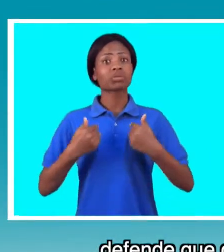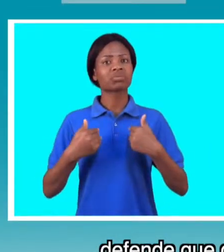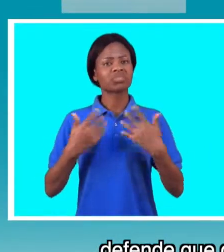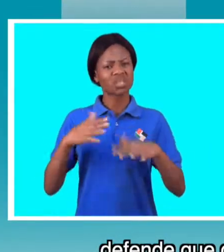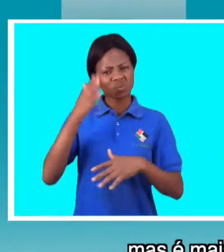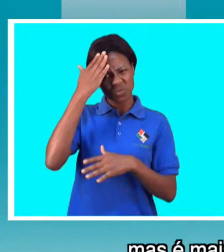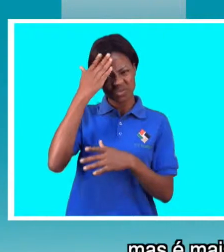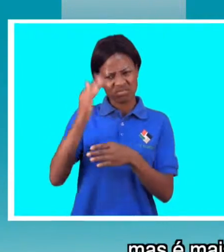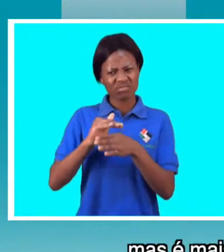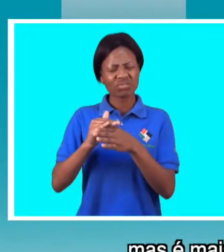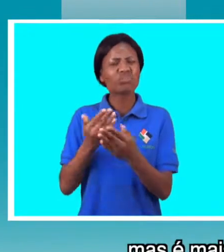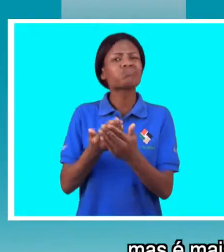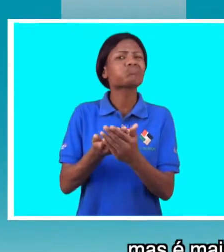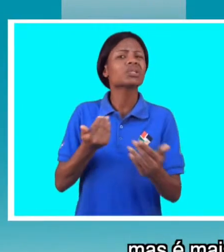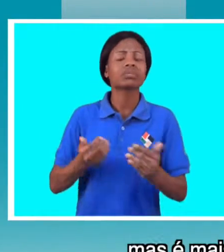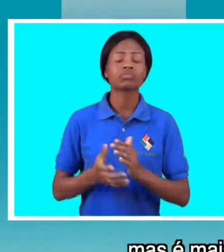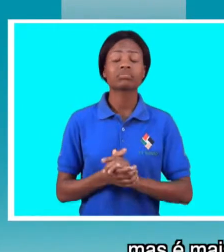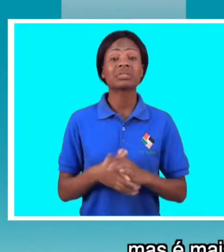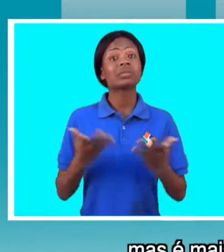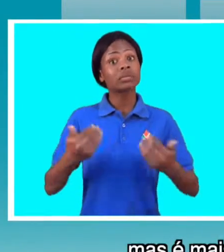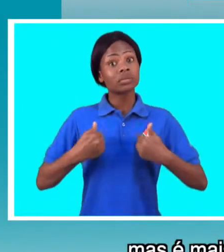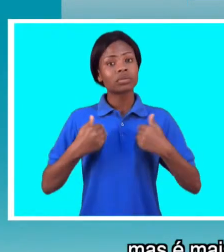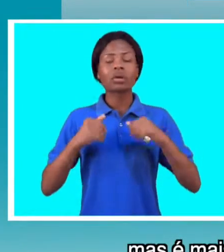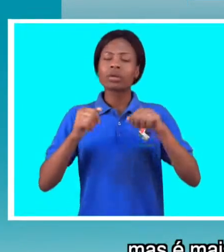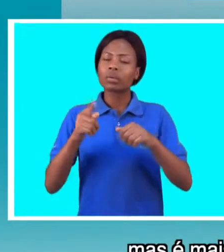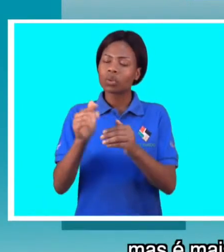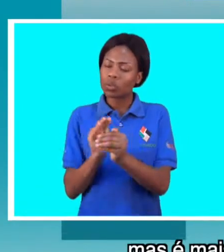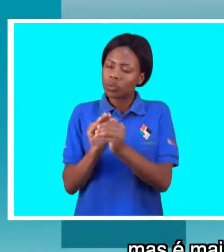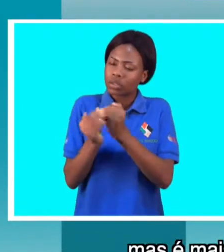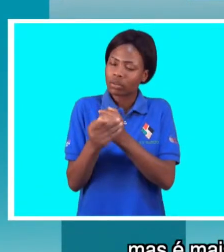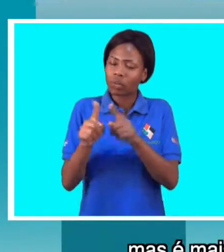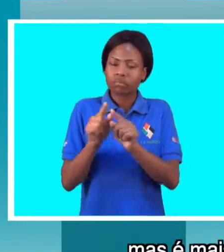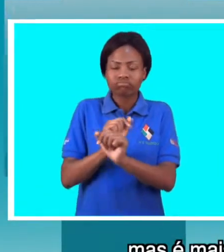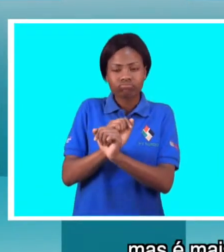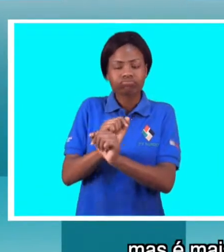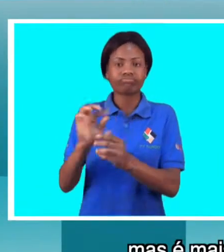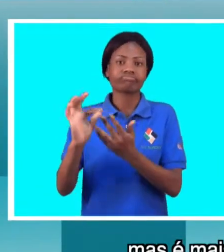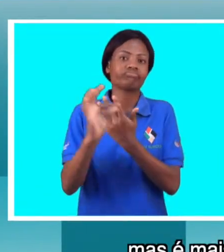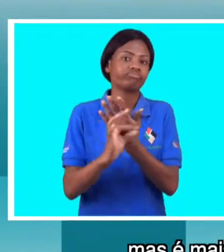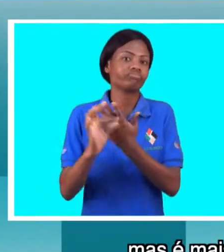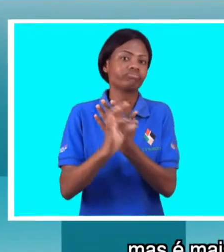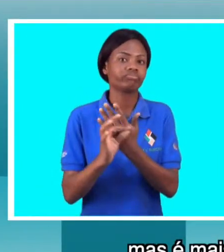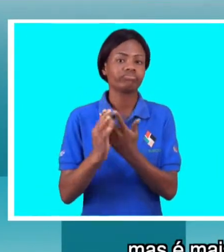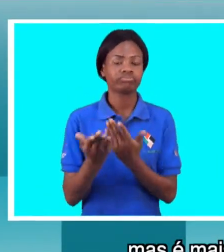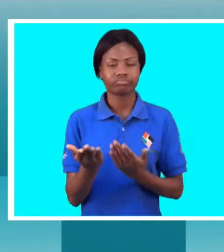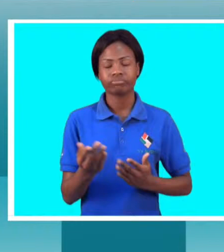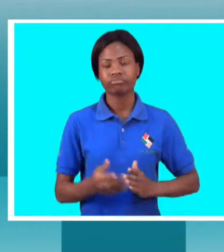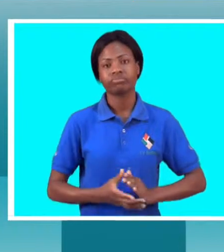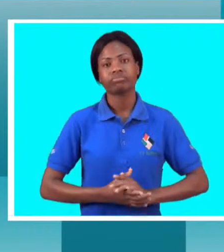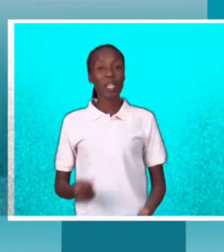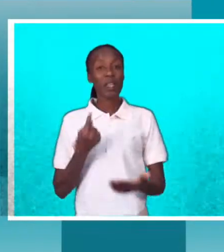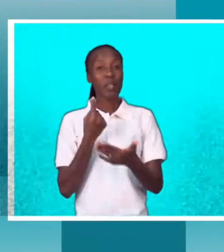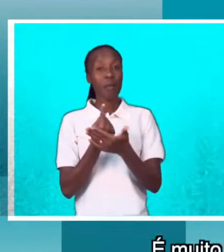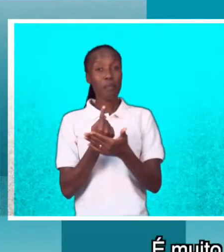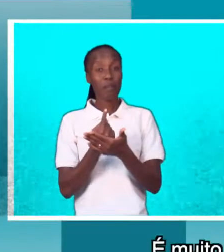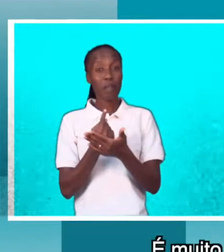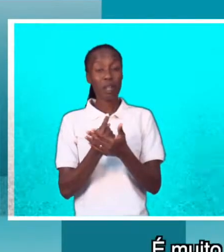de drogas, mas é mais fundamental ainda saber como proteger-se dos fatores de risco.